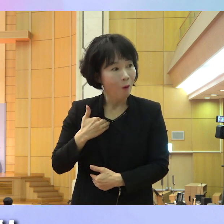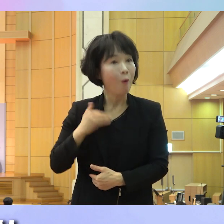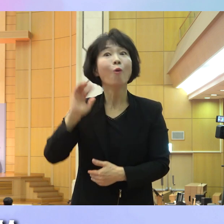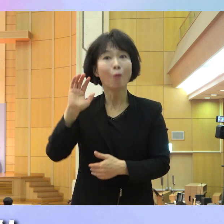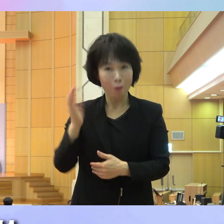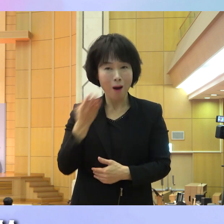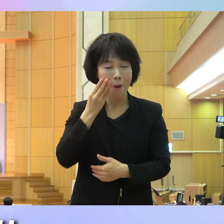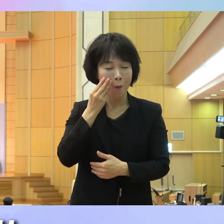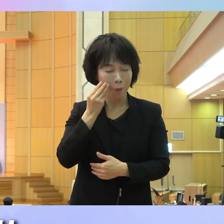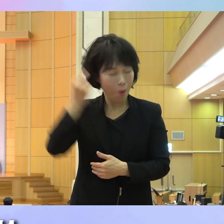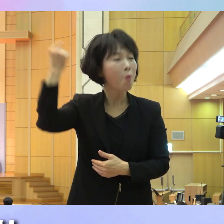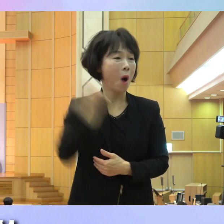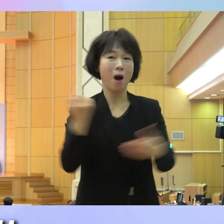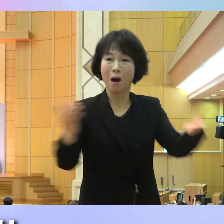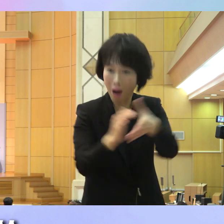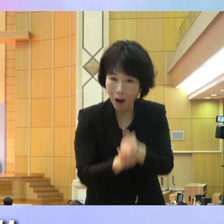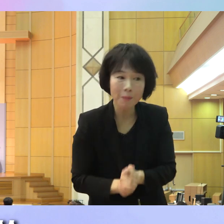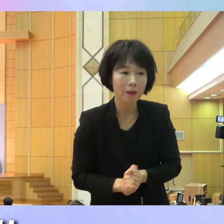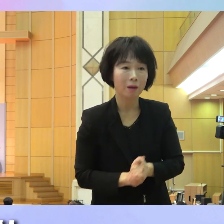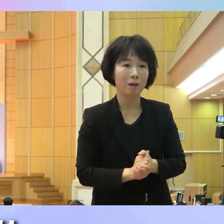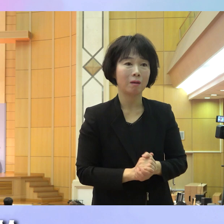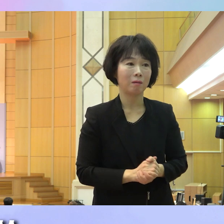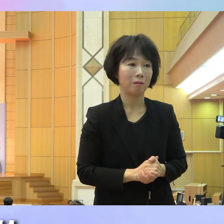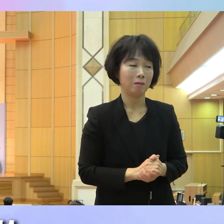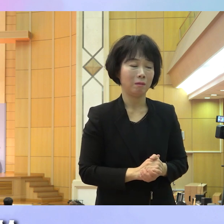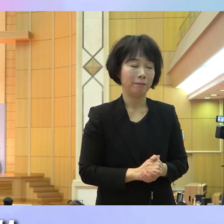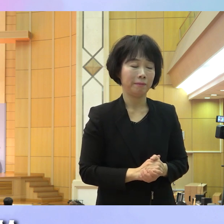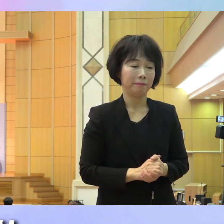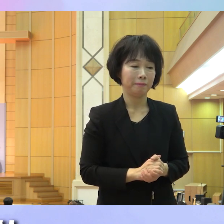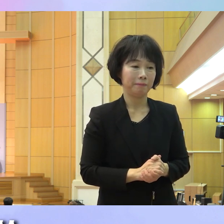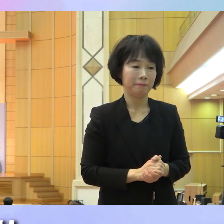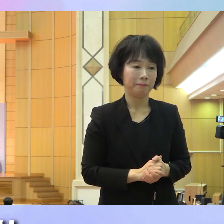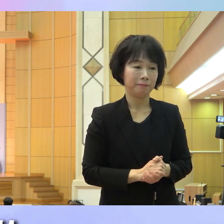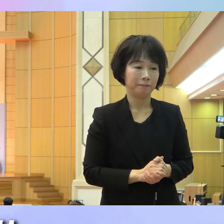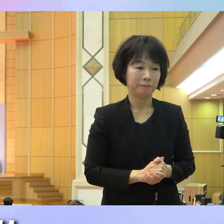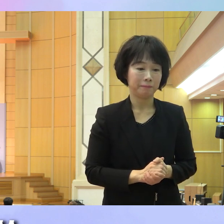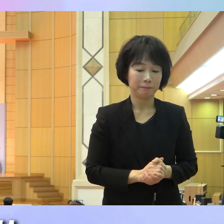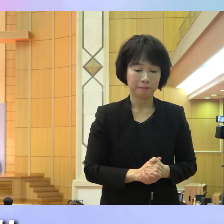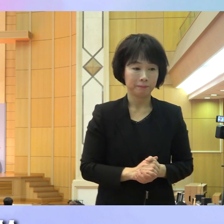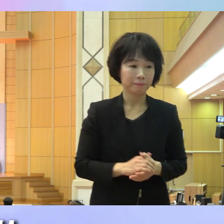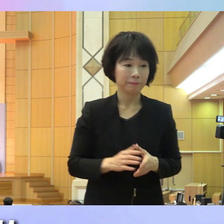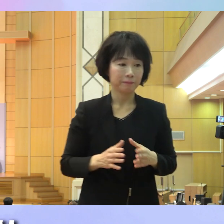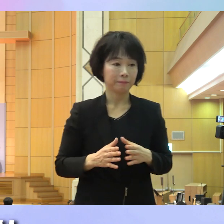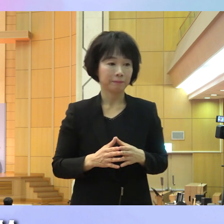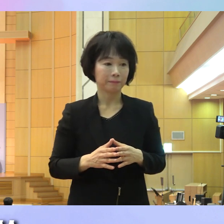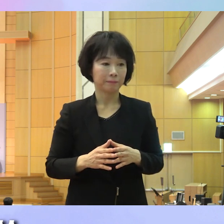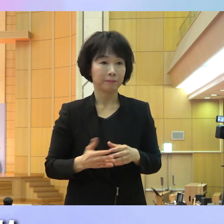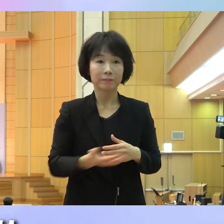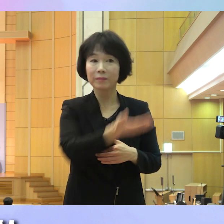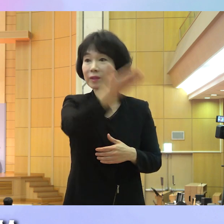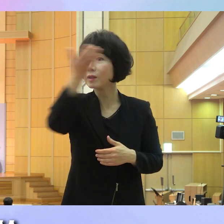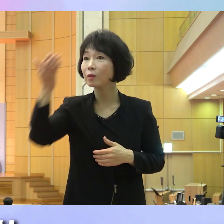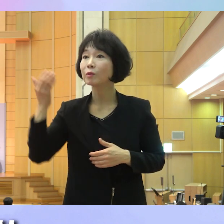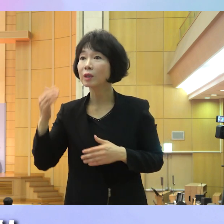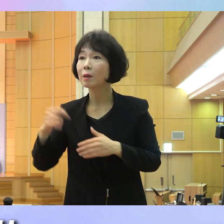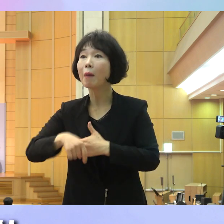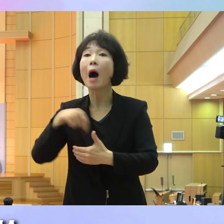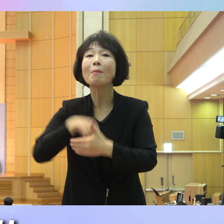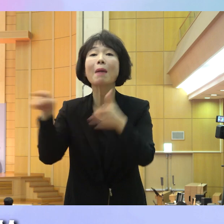것입니다. 믿으면서 역사가 나타나는 거예요. 그래서 데살로니가 전서에도 보면은 믿음으로 역사하는